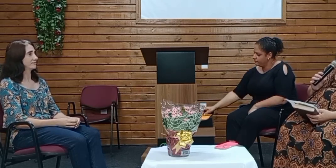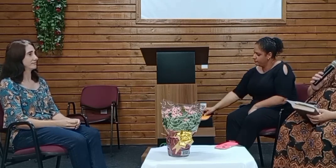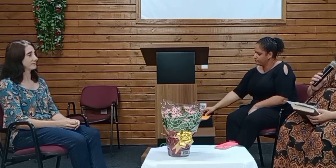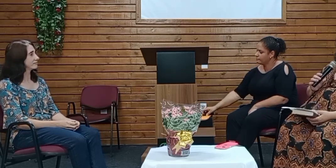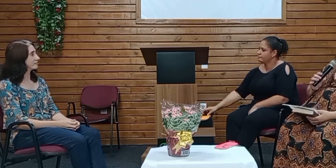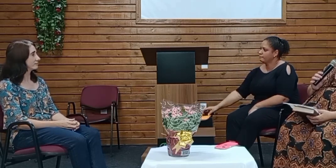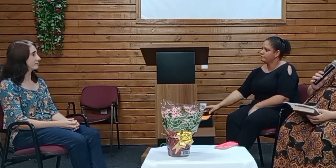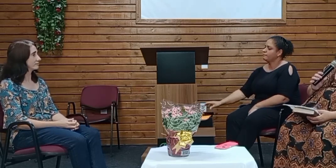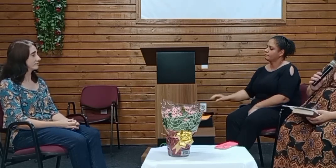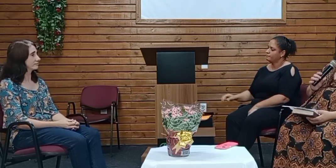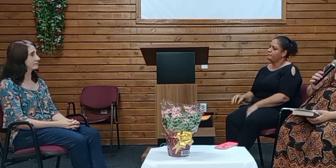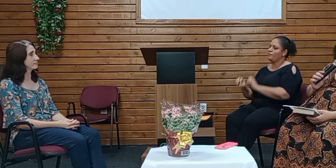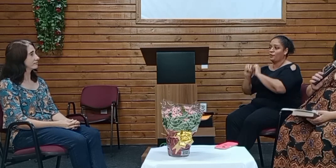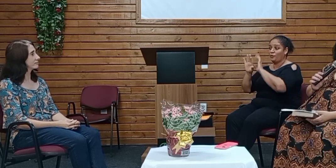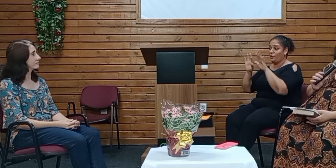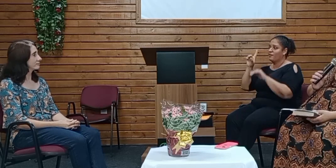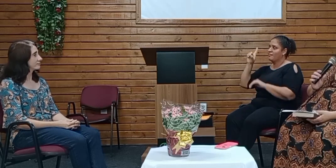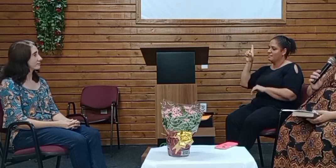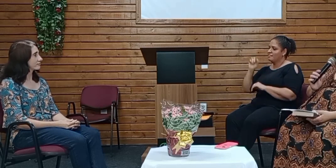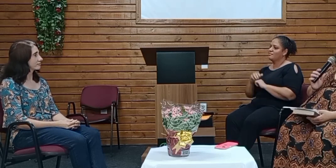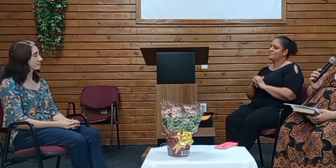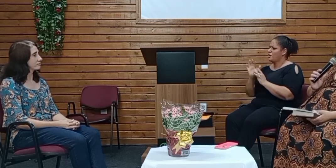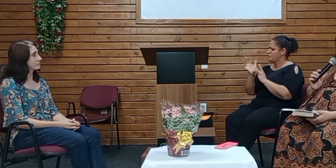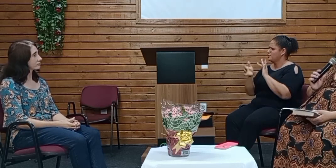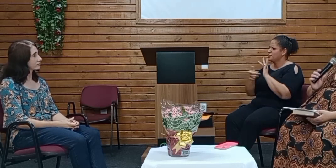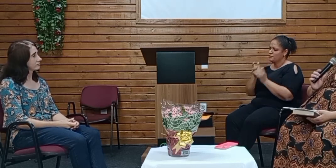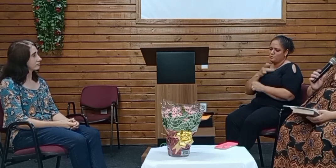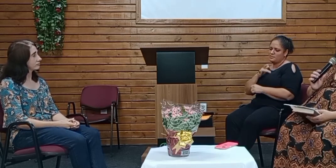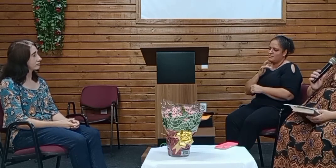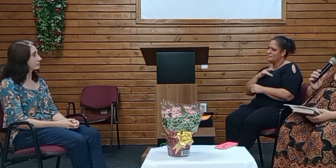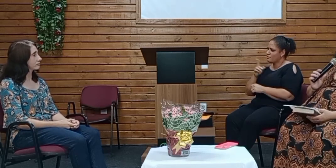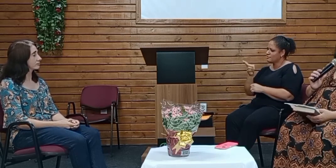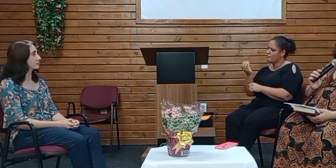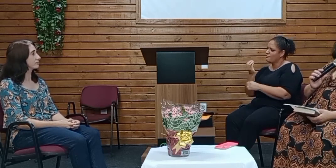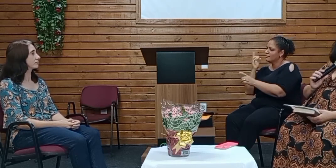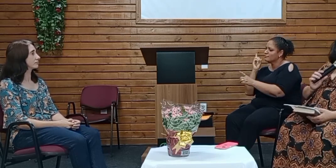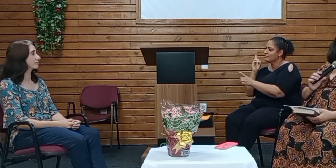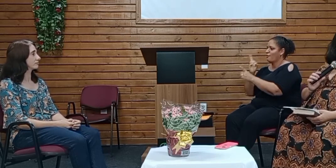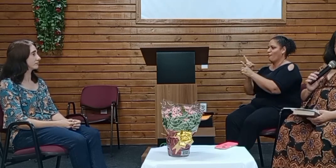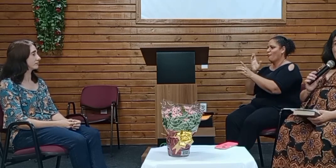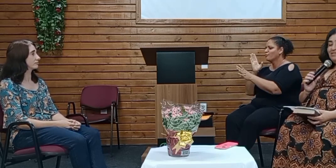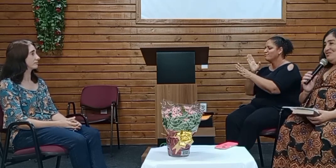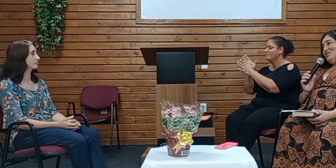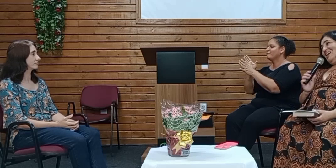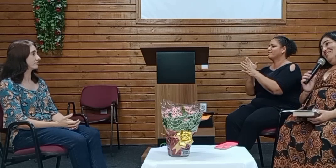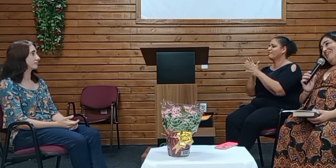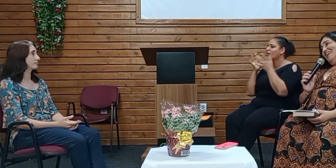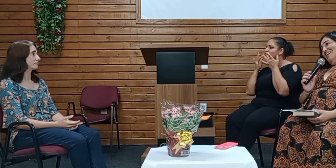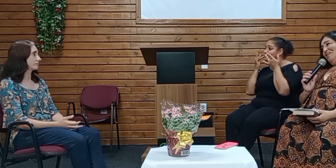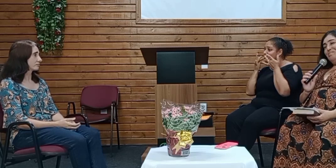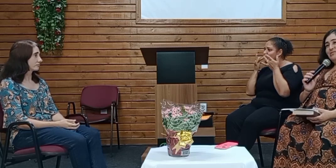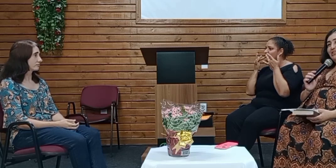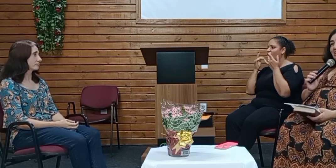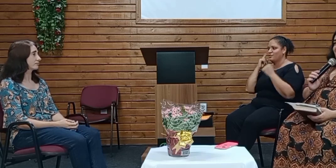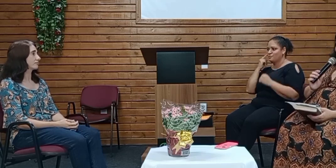Deus, né? Glória a Deus. O Senhor é misericordioso, né? Encontrou a Débora, né? Através do teatro.